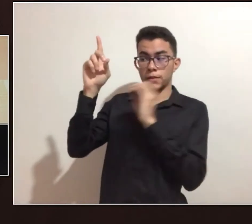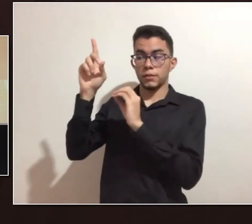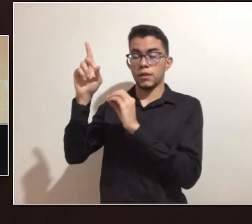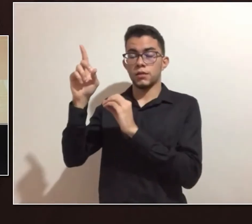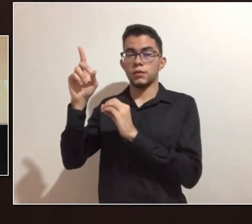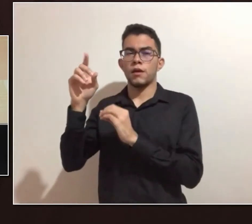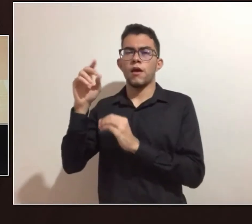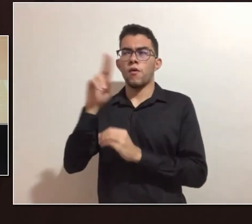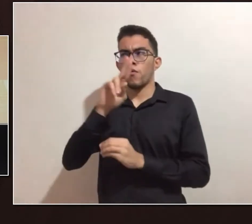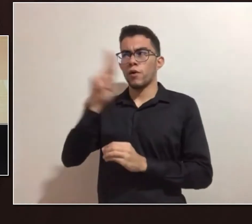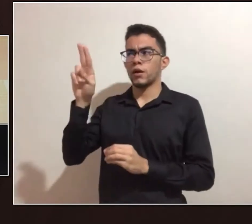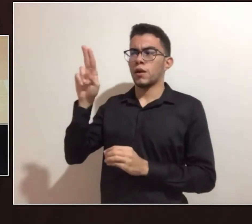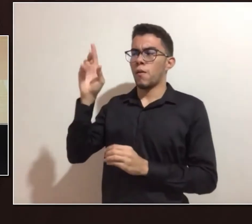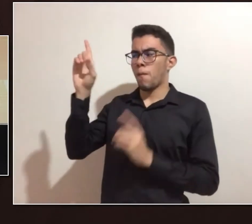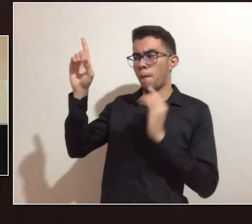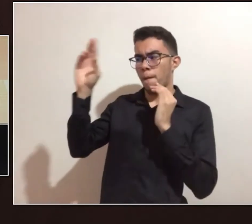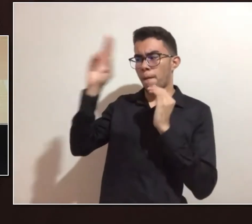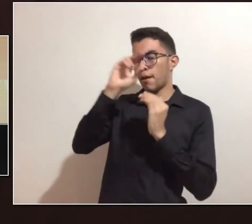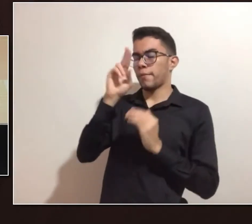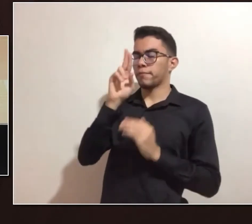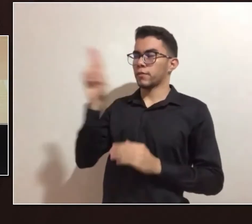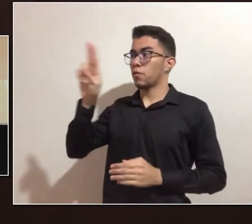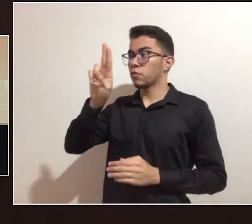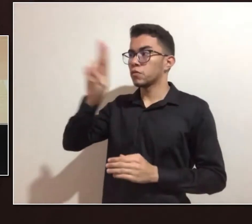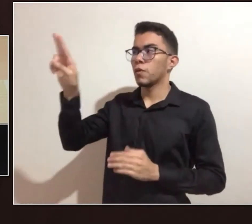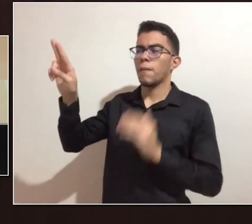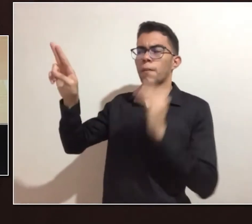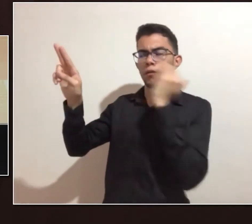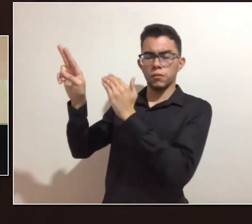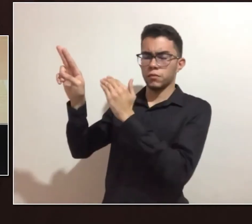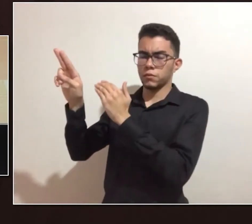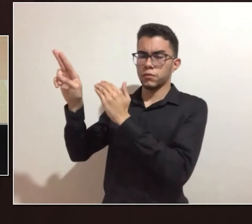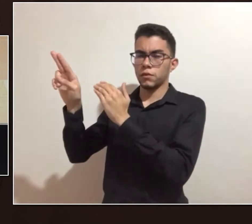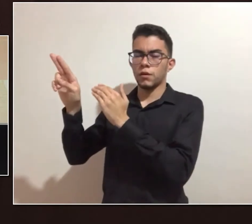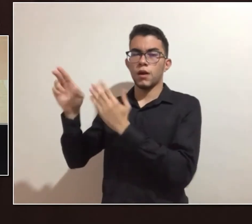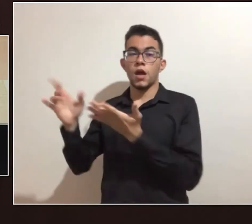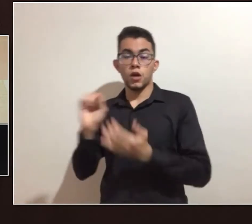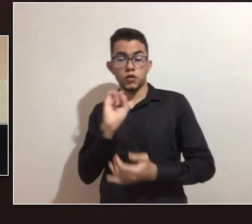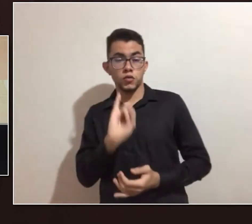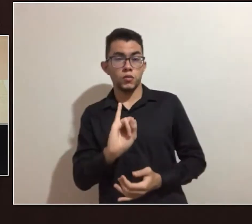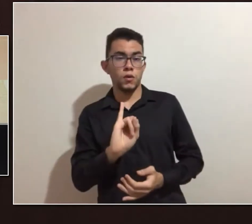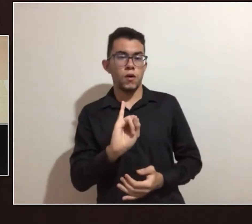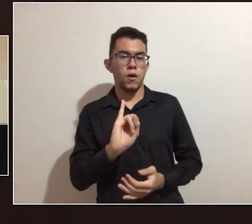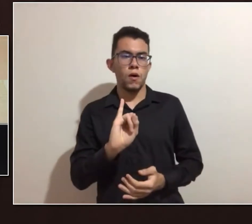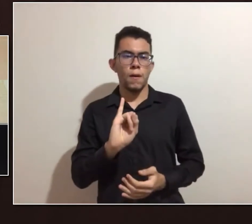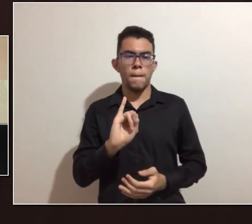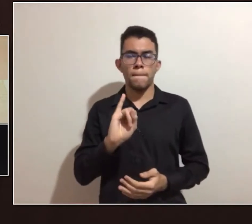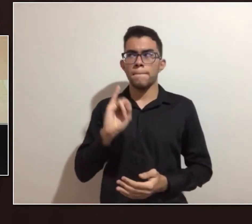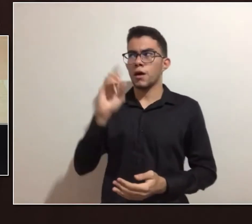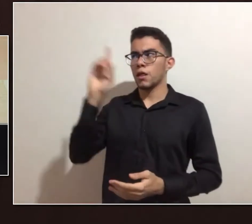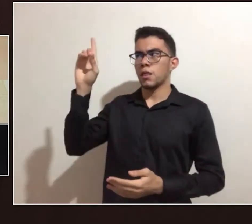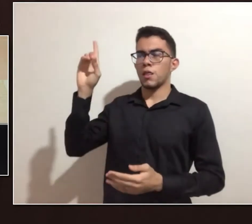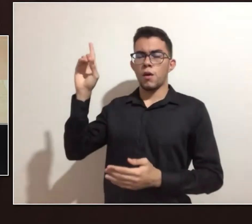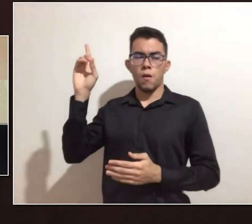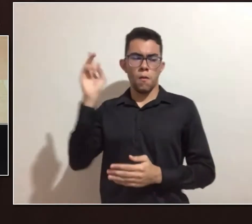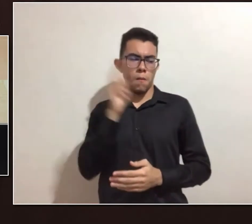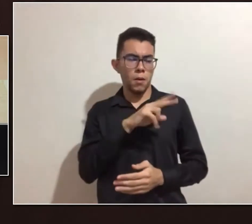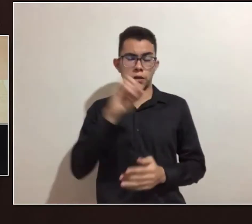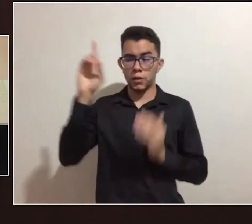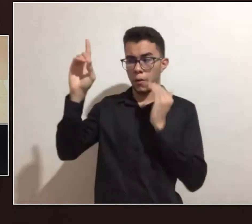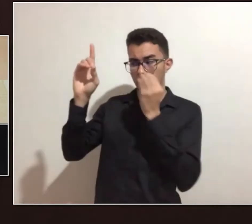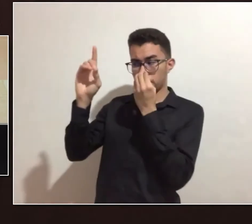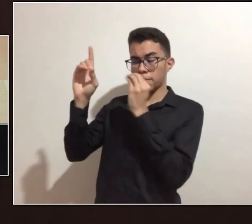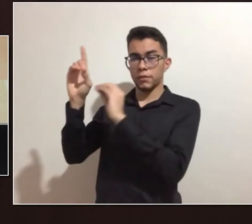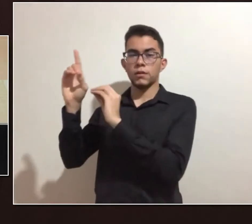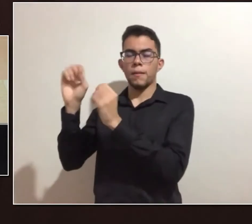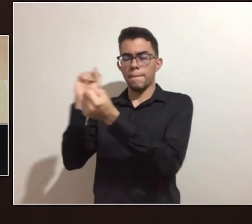Era só você, né, dizer: não, eu nego a Cristo, eu vou começar a adorar os deuses pagãos de novo, então você